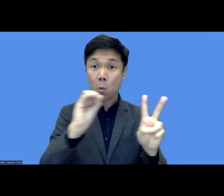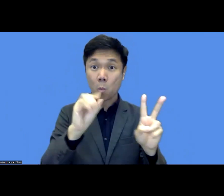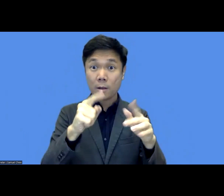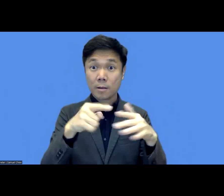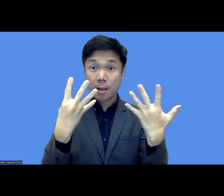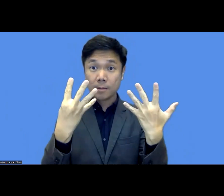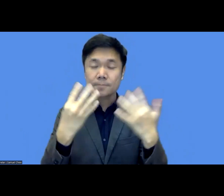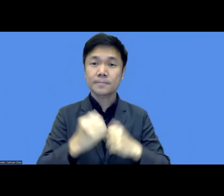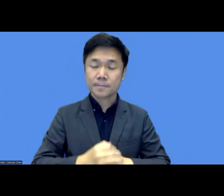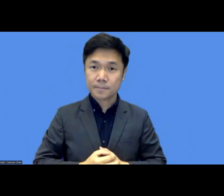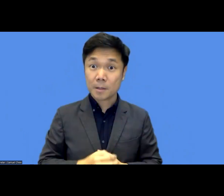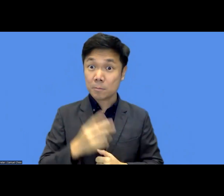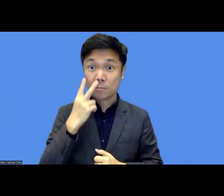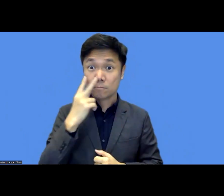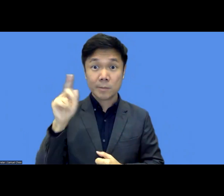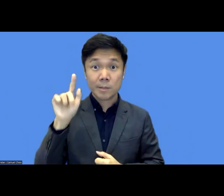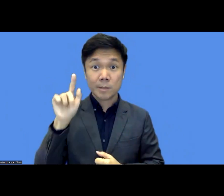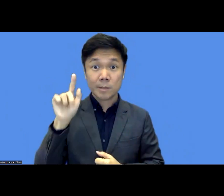si echamos un ojo a los websites,